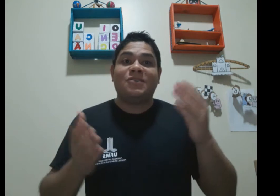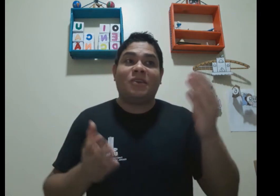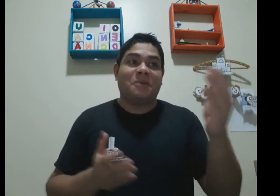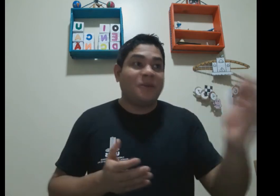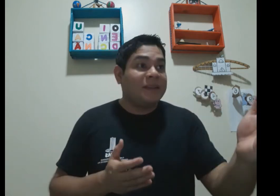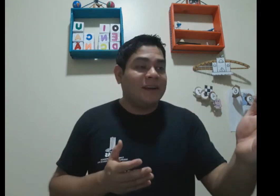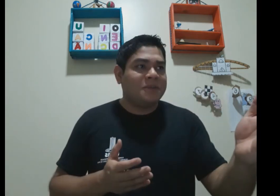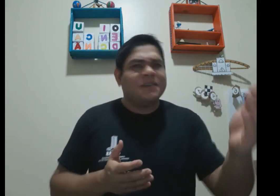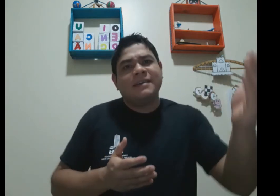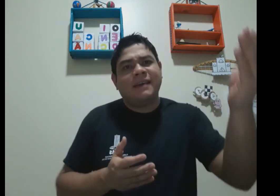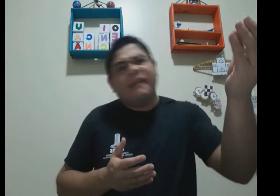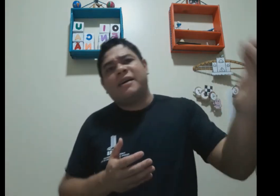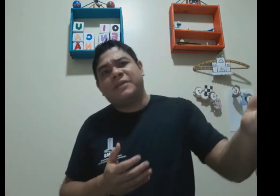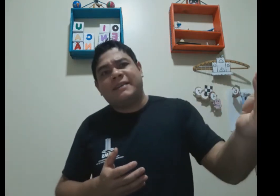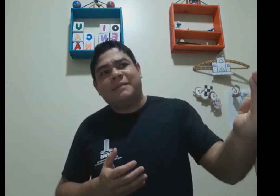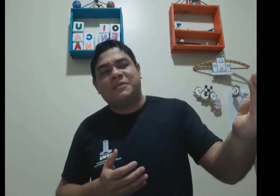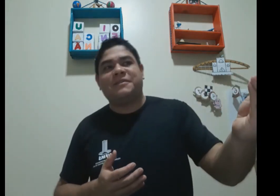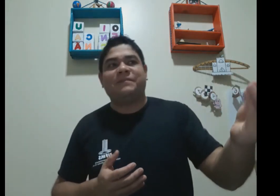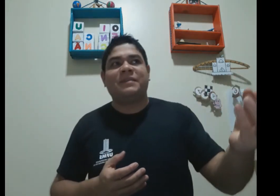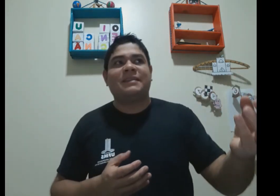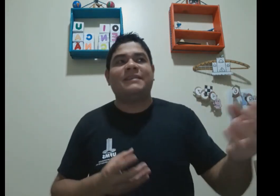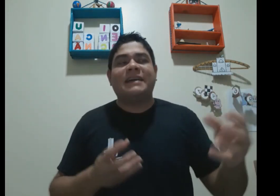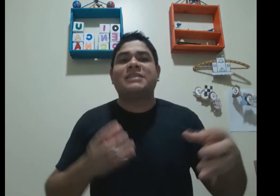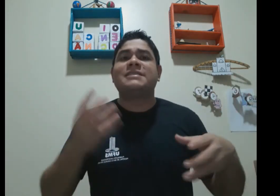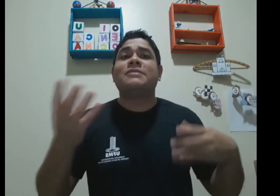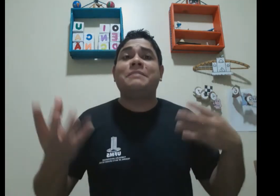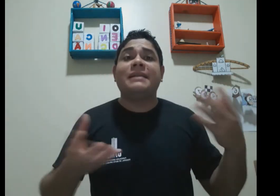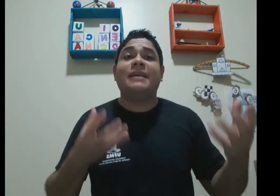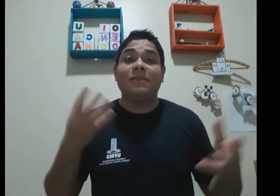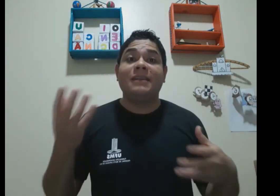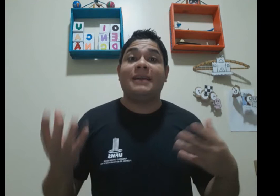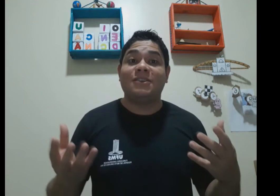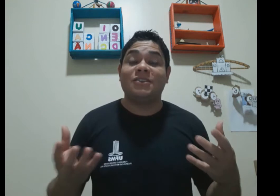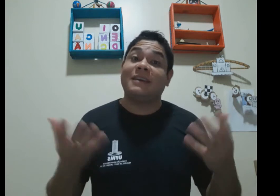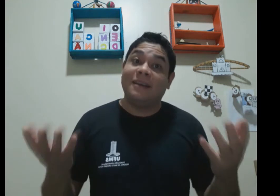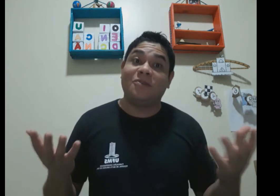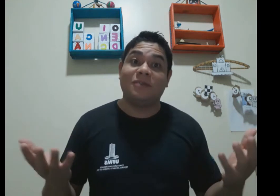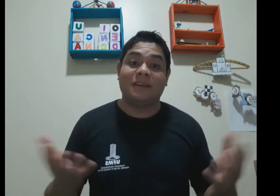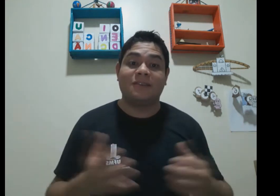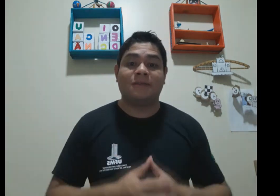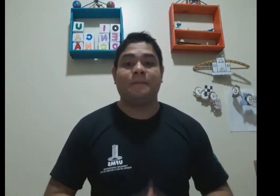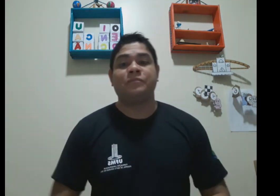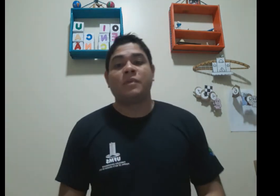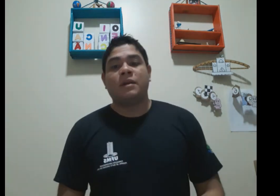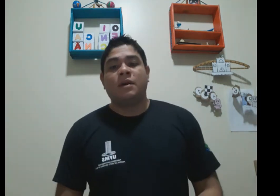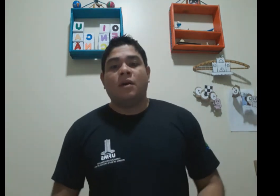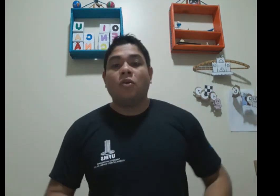olha para o intérprete. Quem é o intérprete? Na verdade, elas estão aprendendo a interagir naquele contexto. Outro